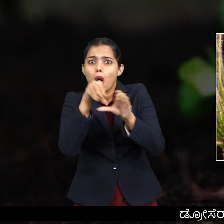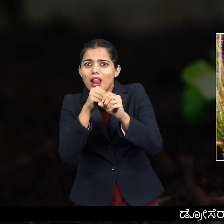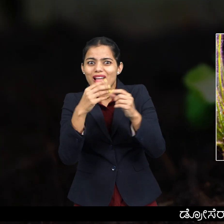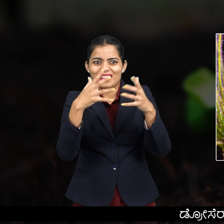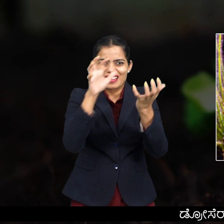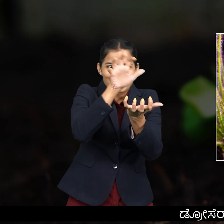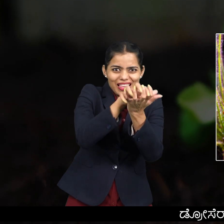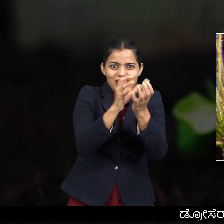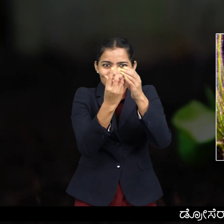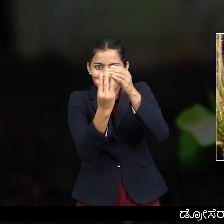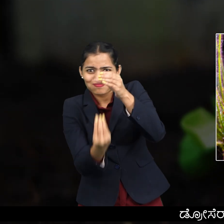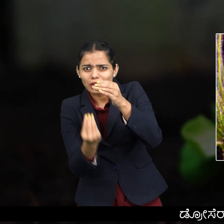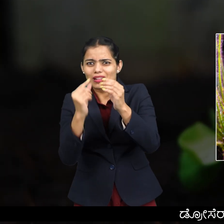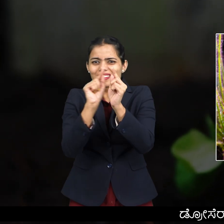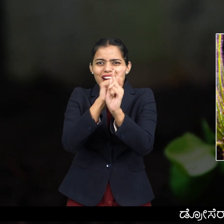ಸನ್ಡ್ಯೂ,